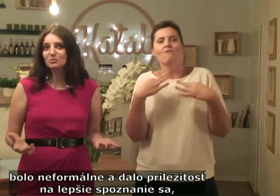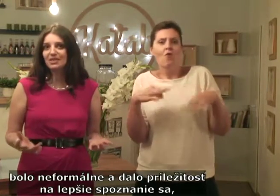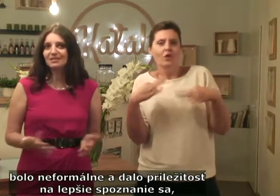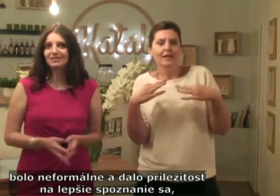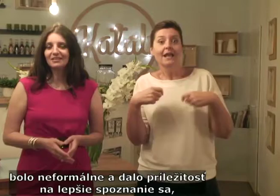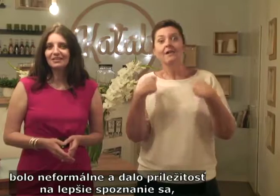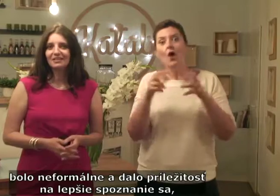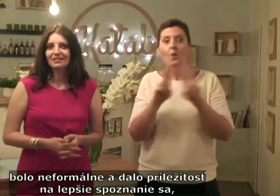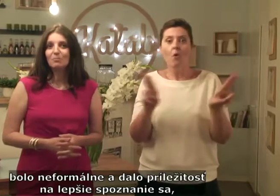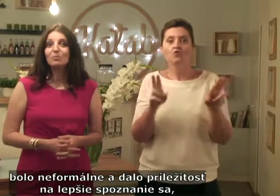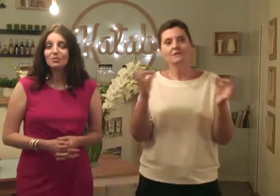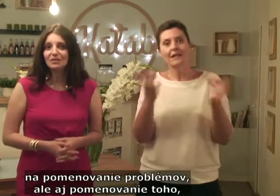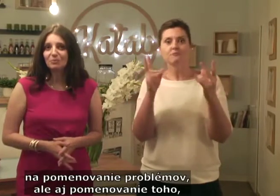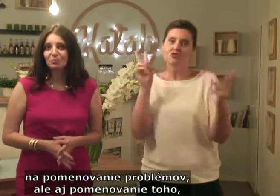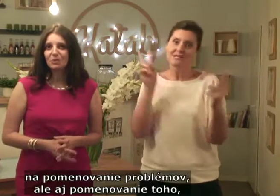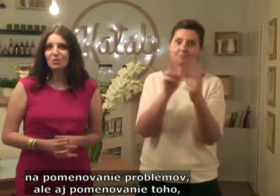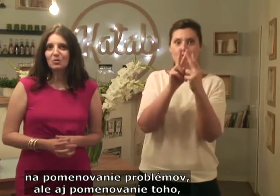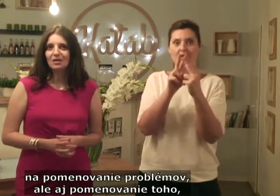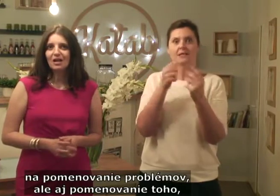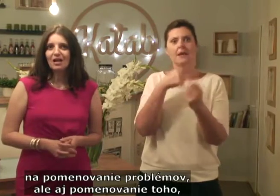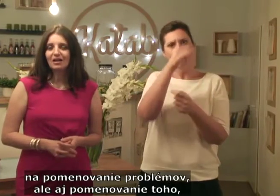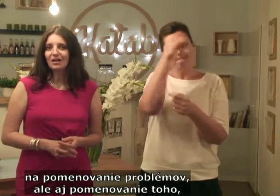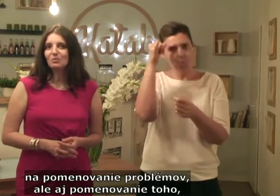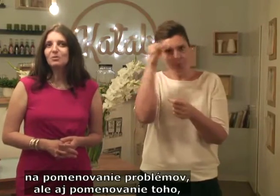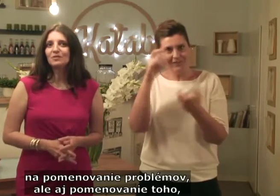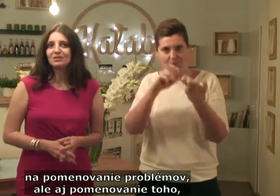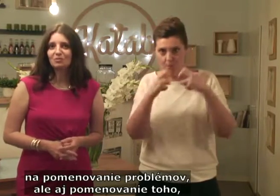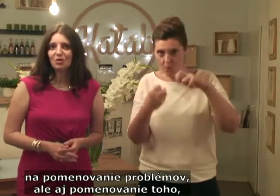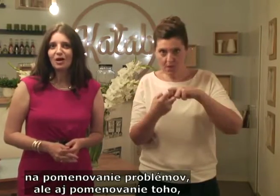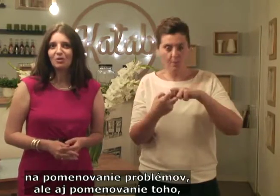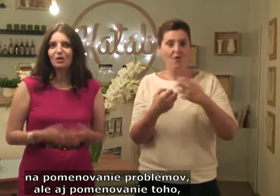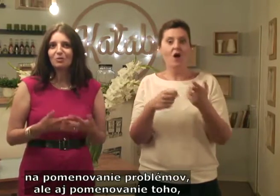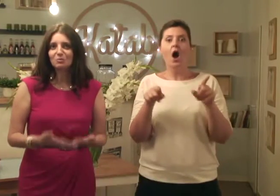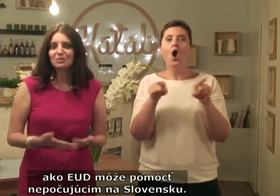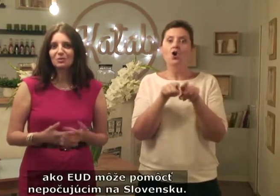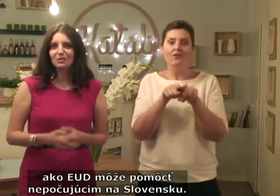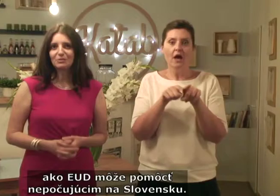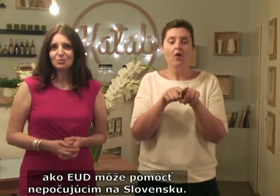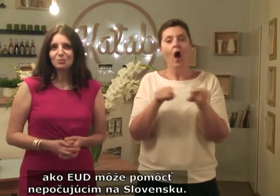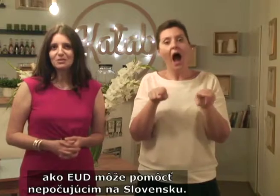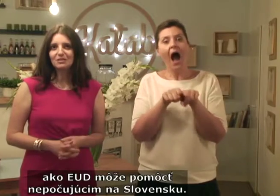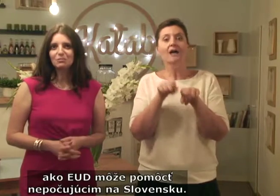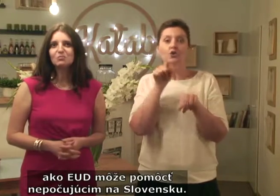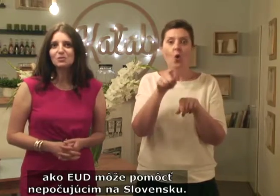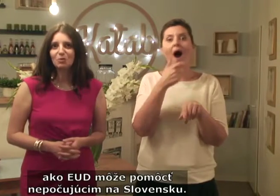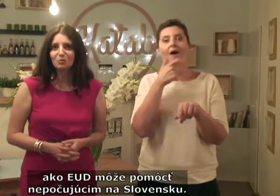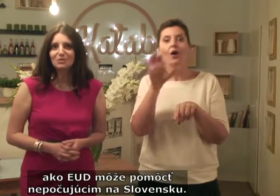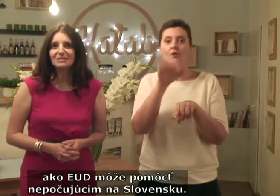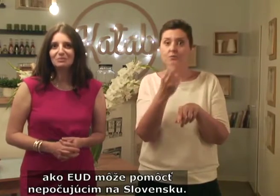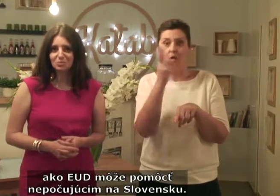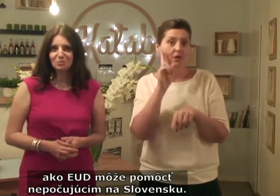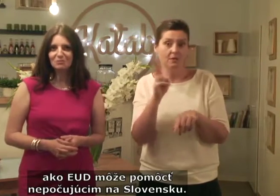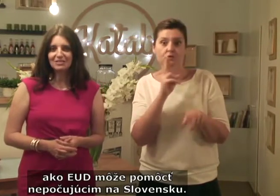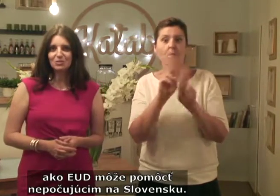lepšie spoznanie, na pomenovanie problémov, ale aj pomenovanie toho, ako Európska únia nepočujúcich môže